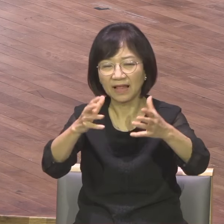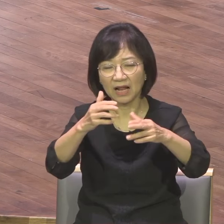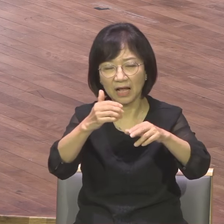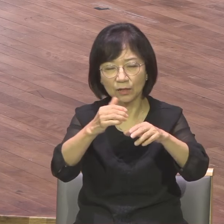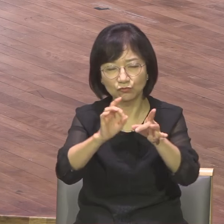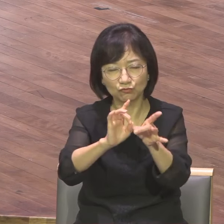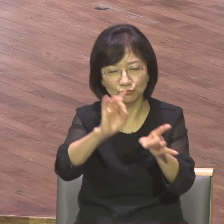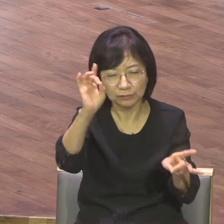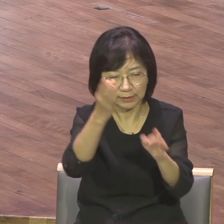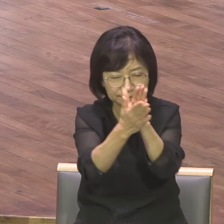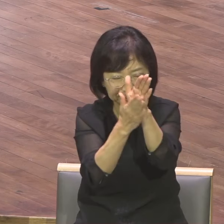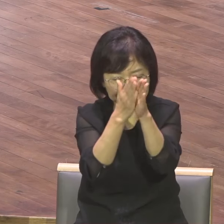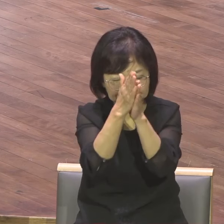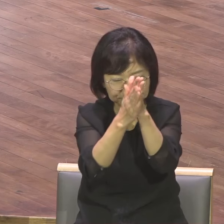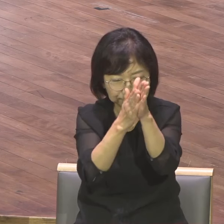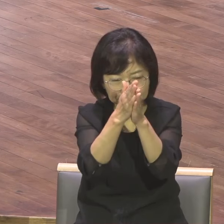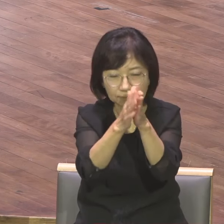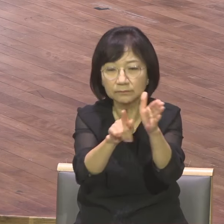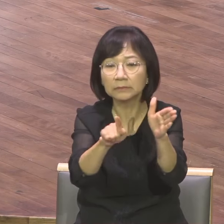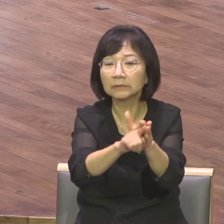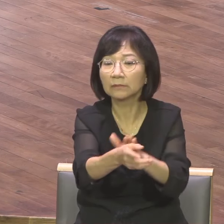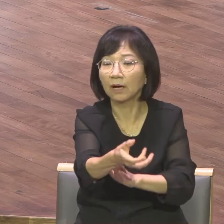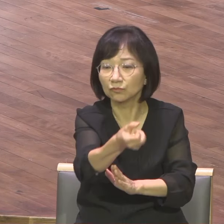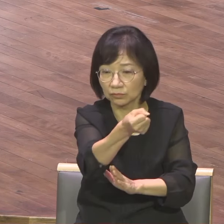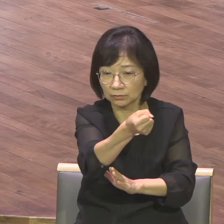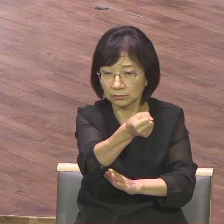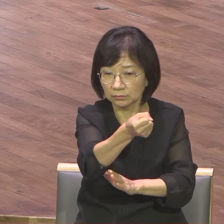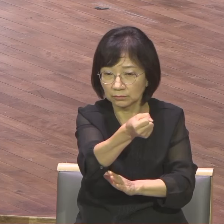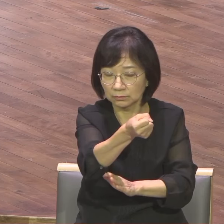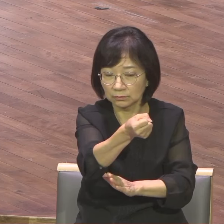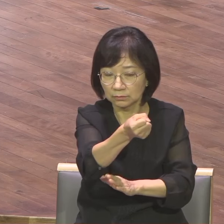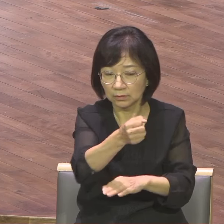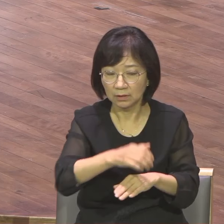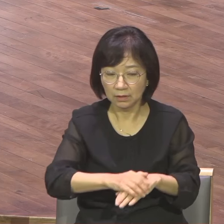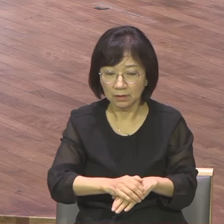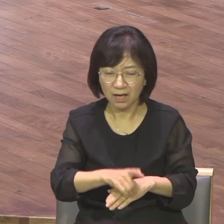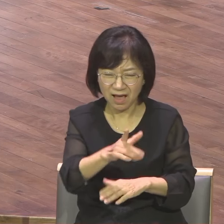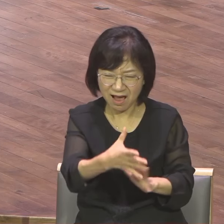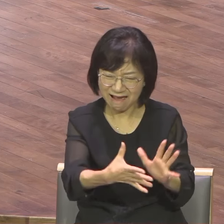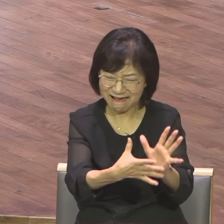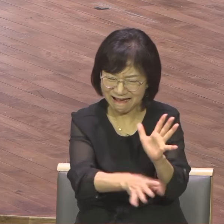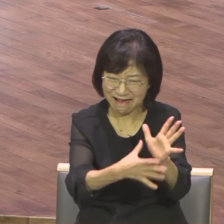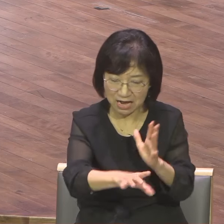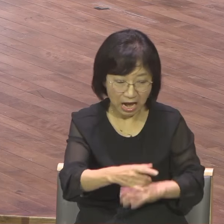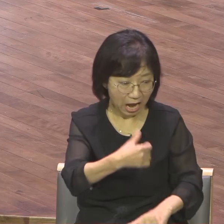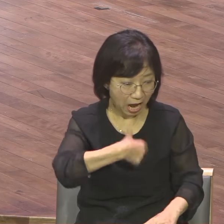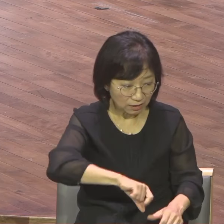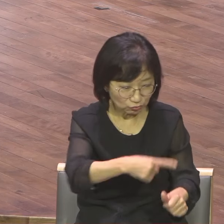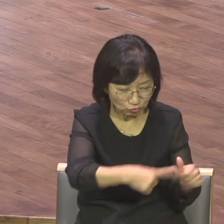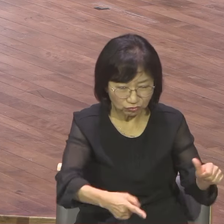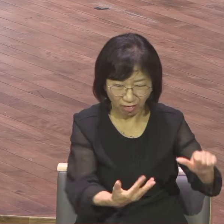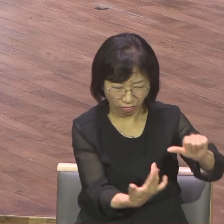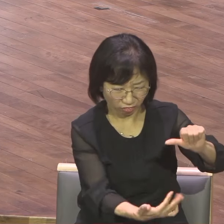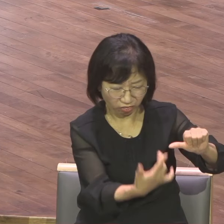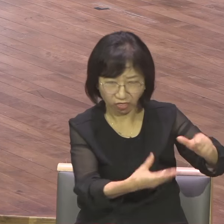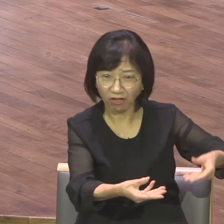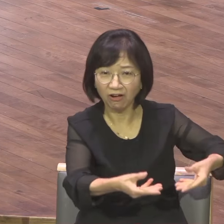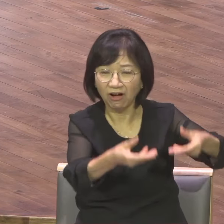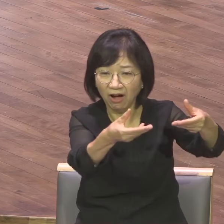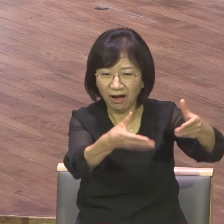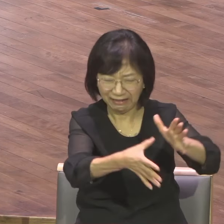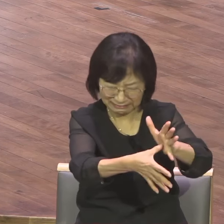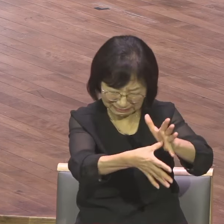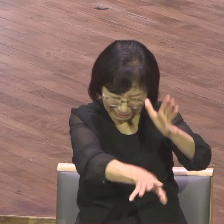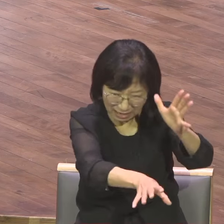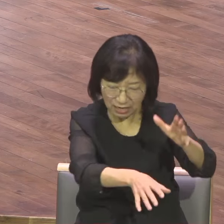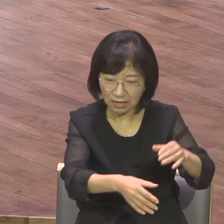그런데 이런 아스 왕의 악행에도 불구하고 하나님께서 이사야 선지자를 통해서